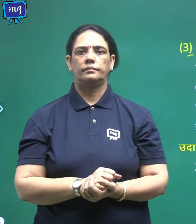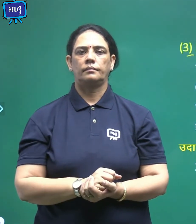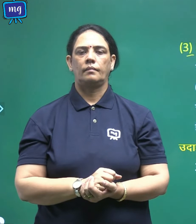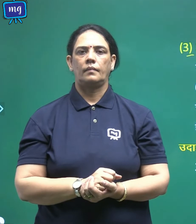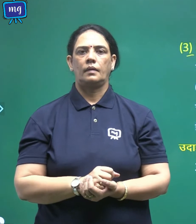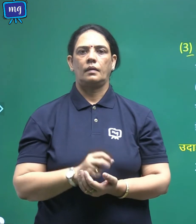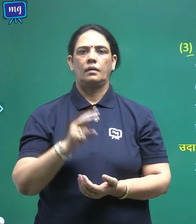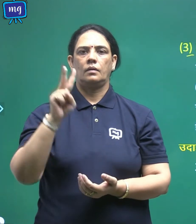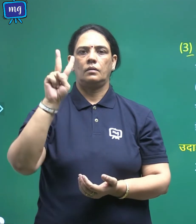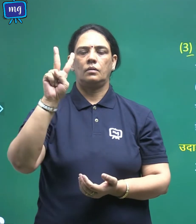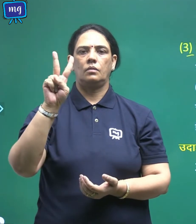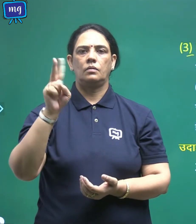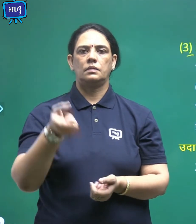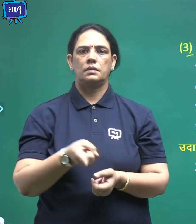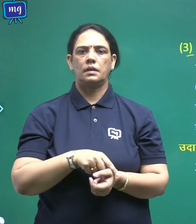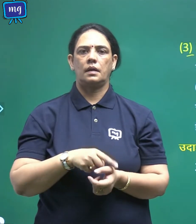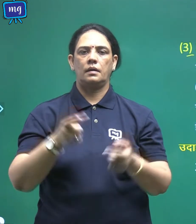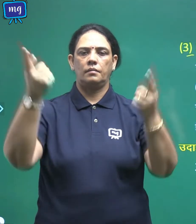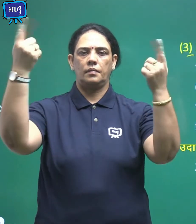2 से विभाज्यता।